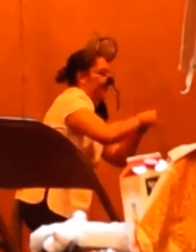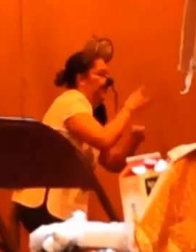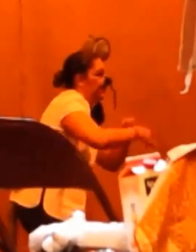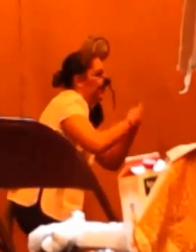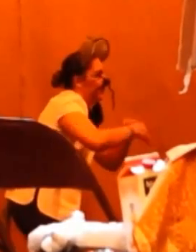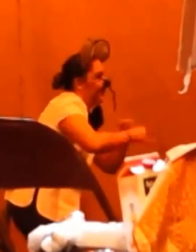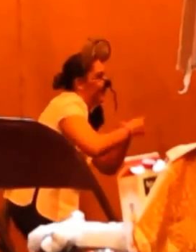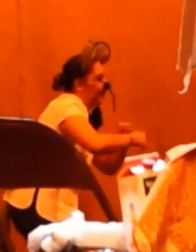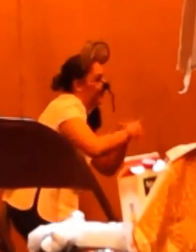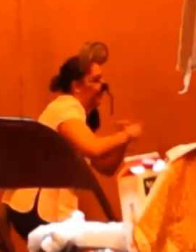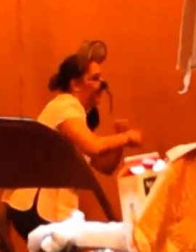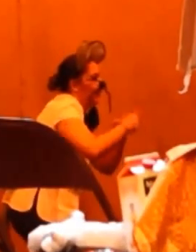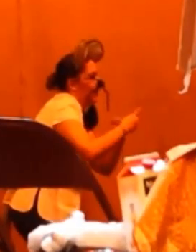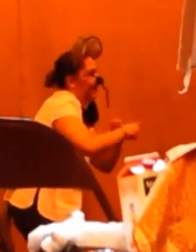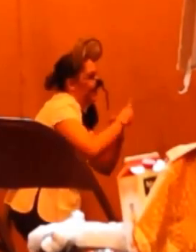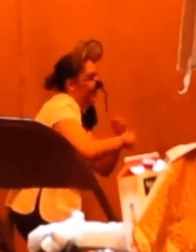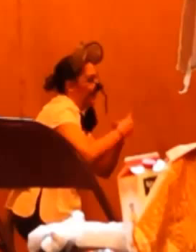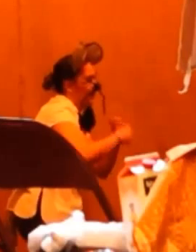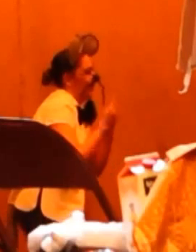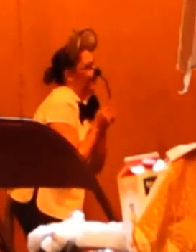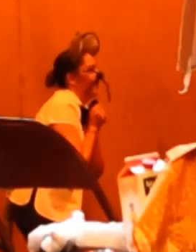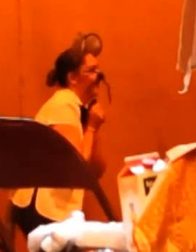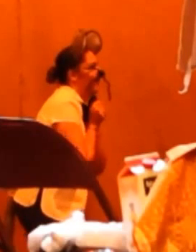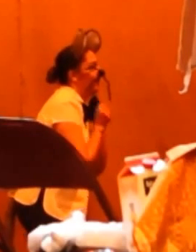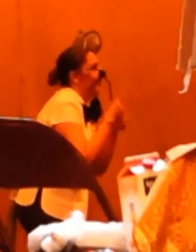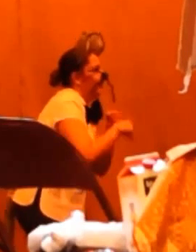los animales corremos peligro.